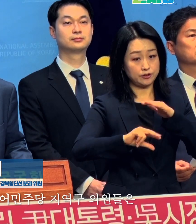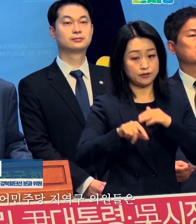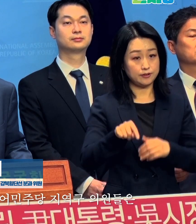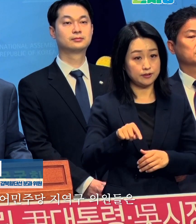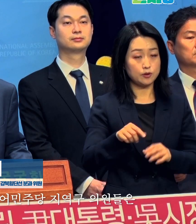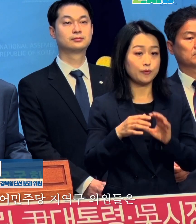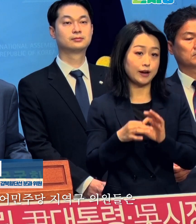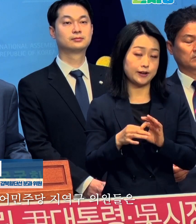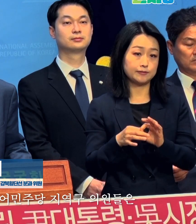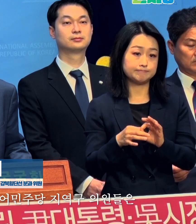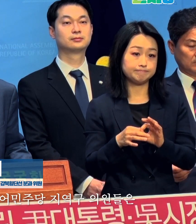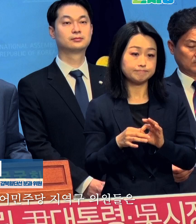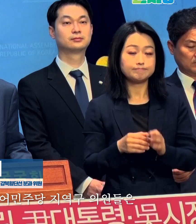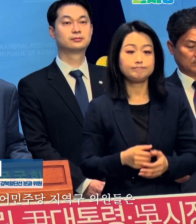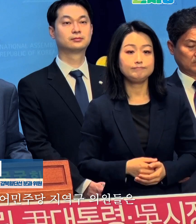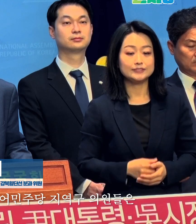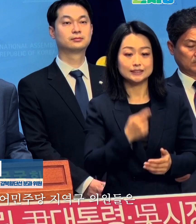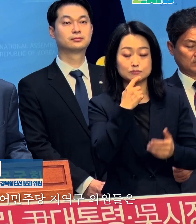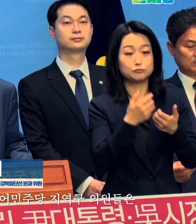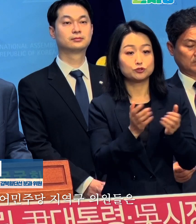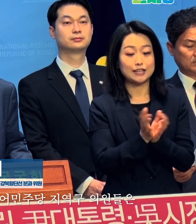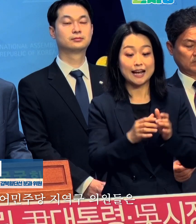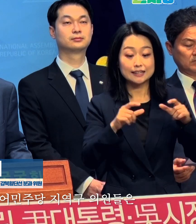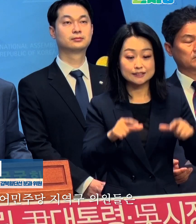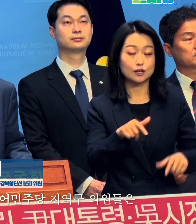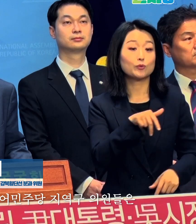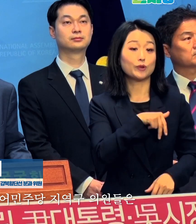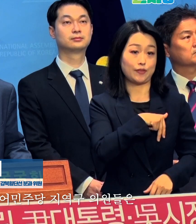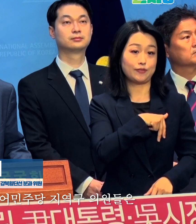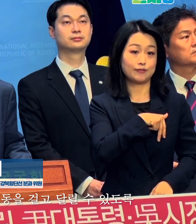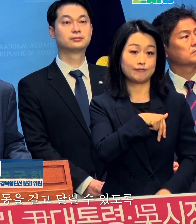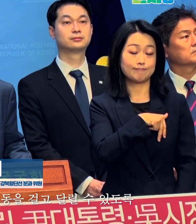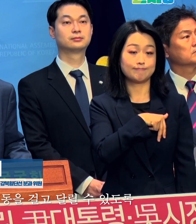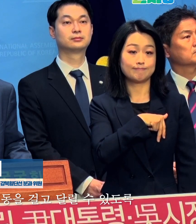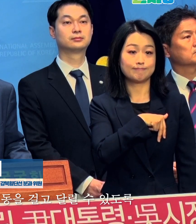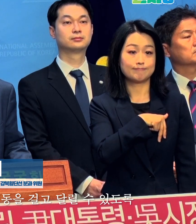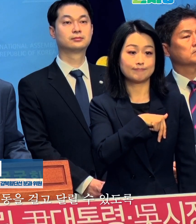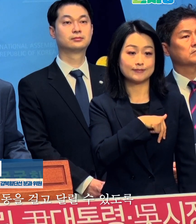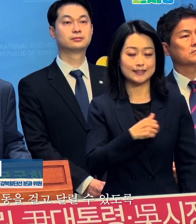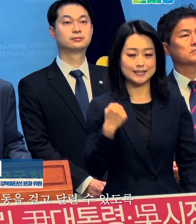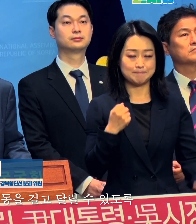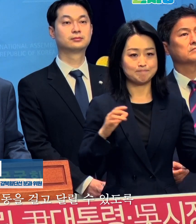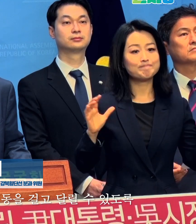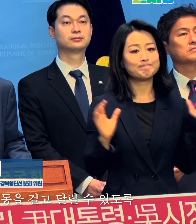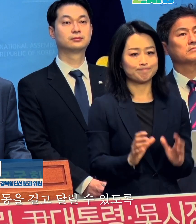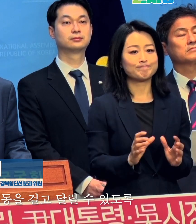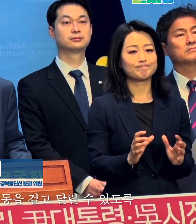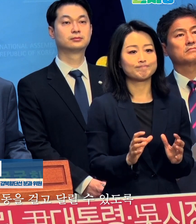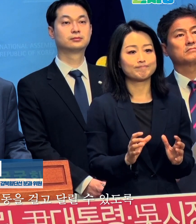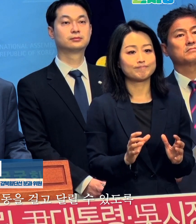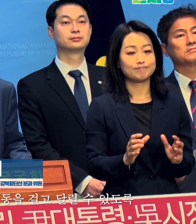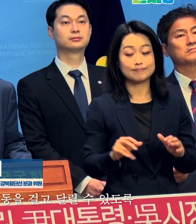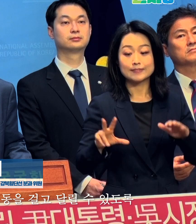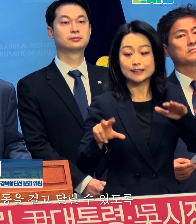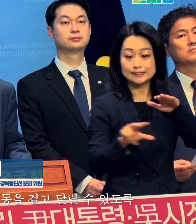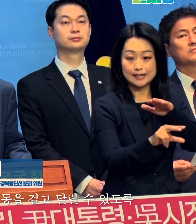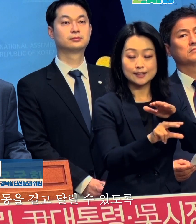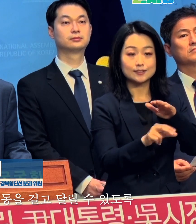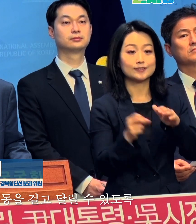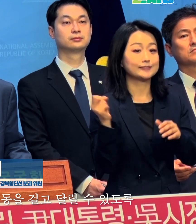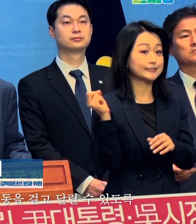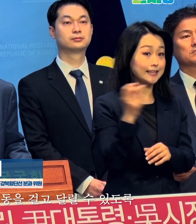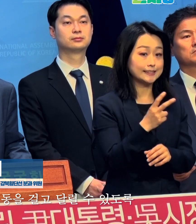강북횡단선과 관련 있는 더불어민주당 지역구 의원들은 힘을 합쳐서 강북횡단선이